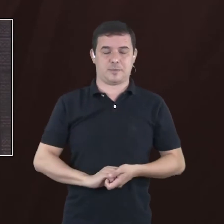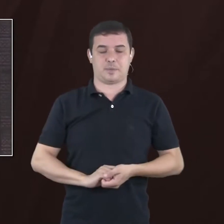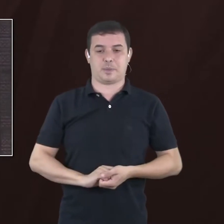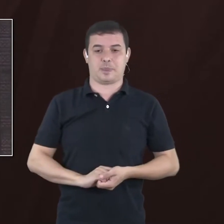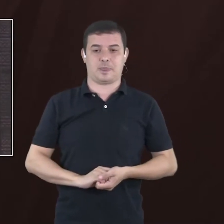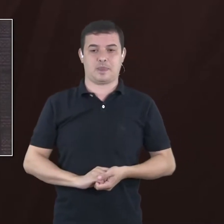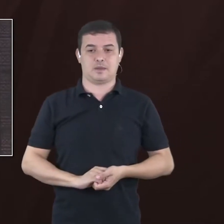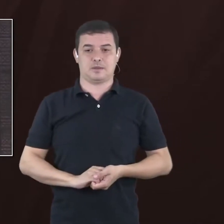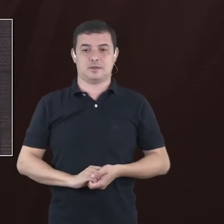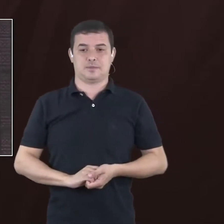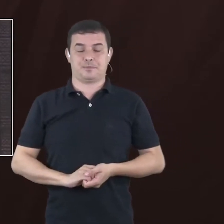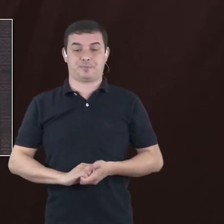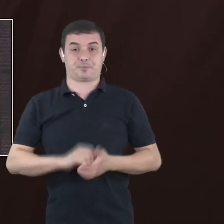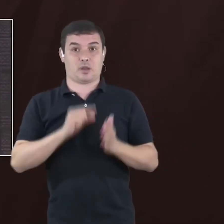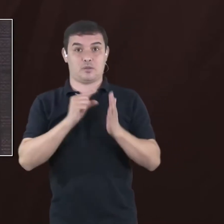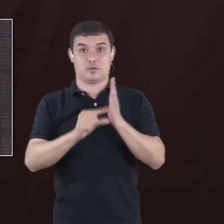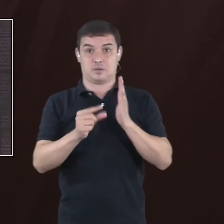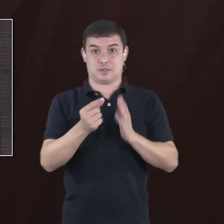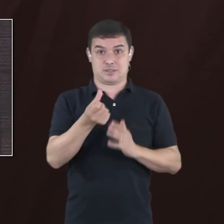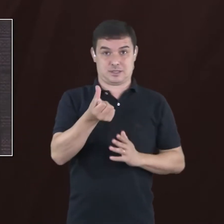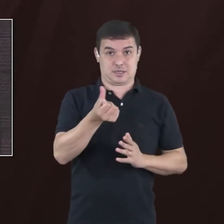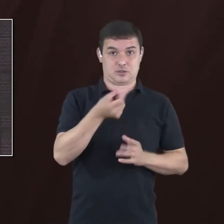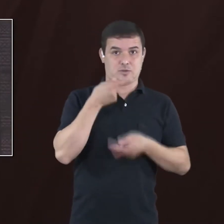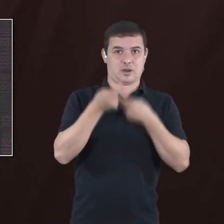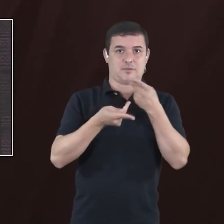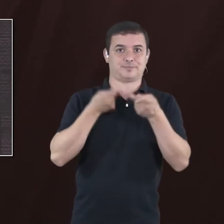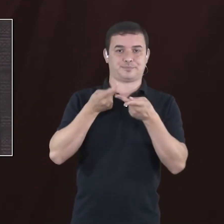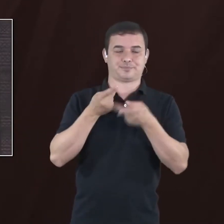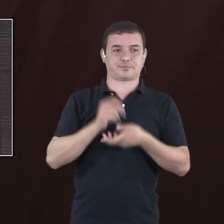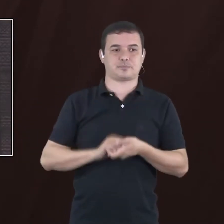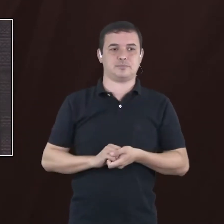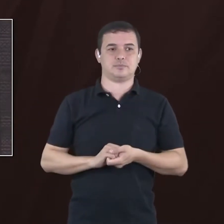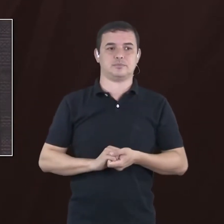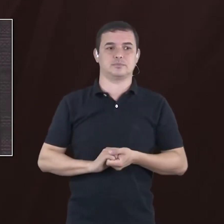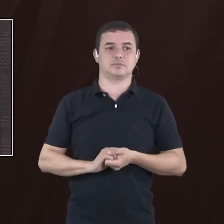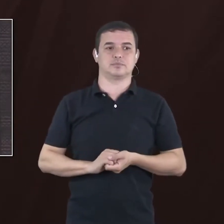Versículo 6 diz assim, espera aí.